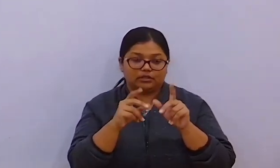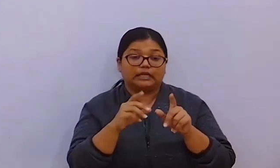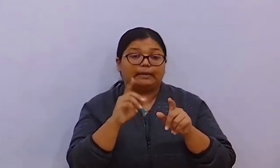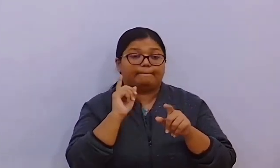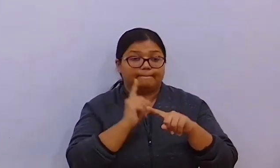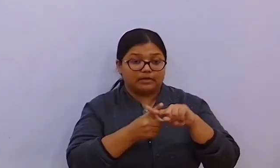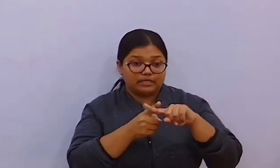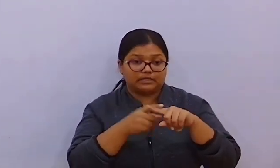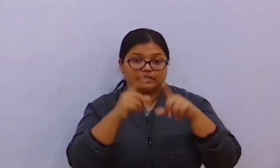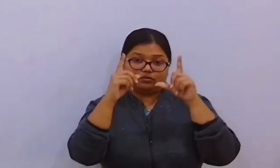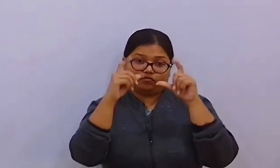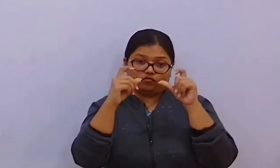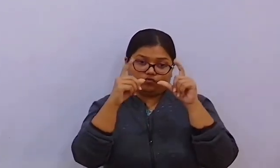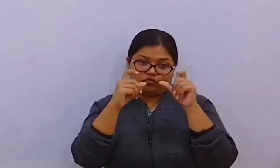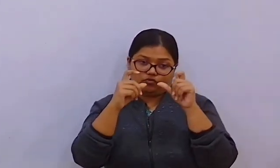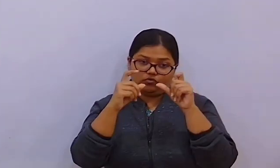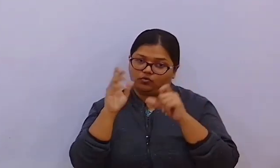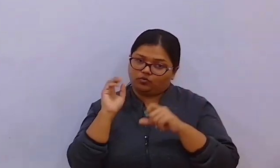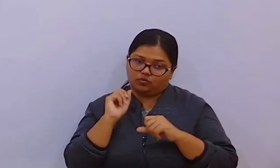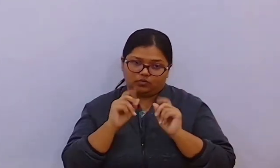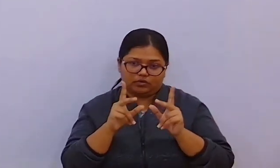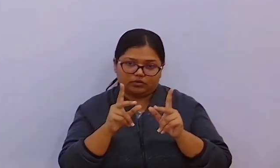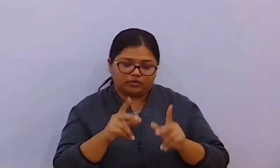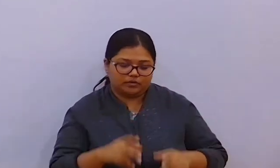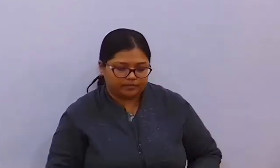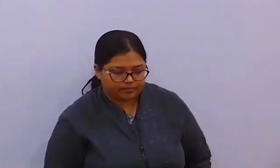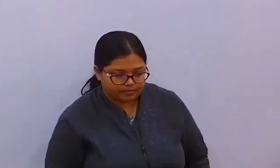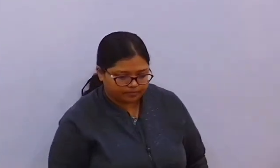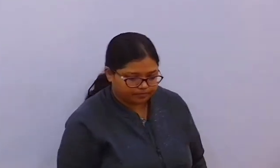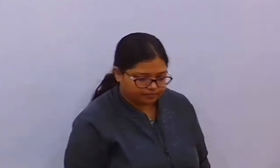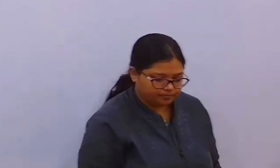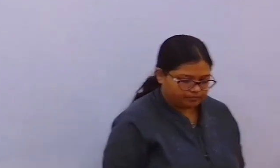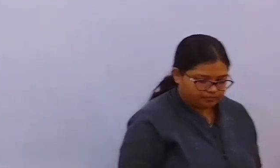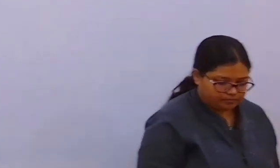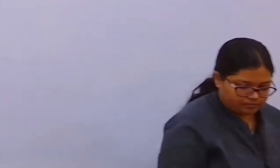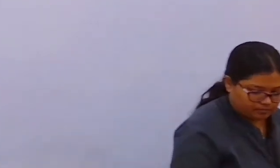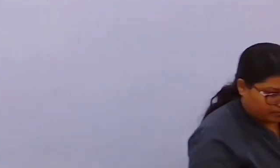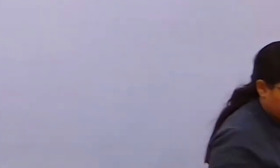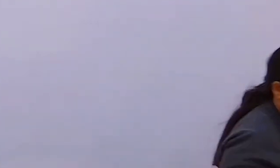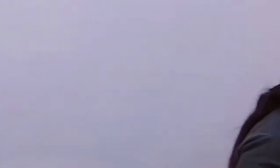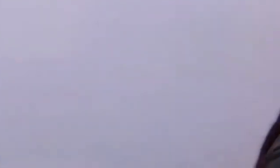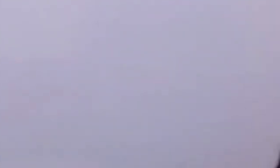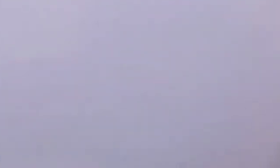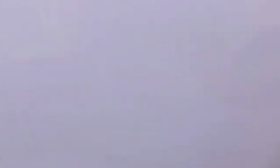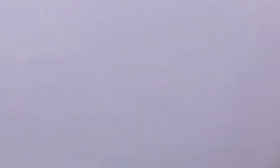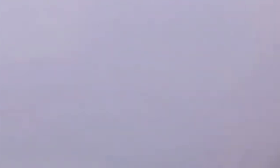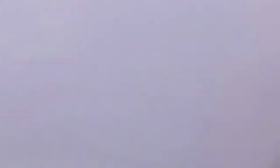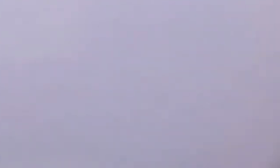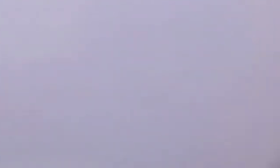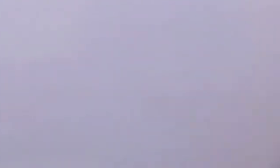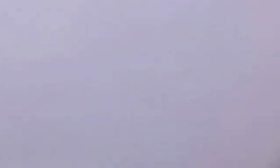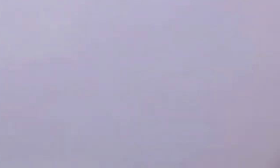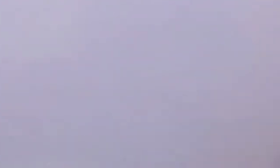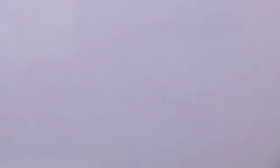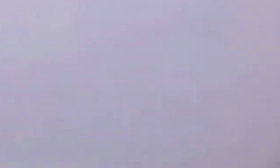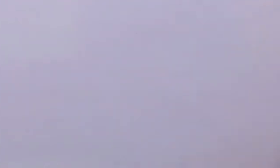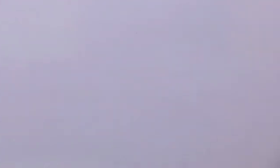जो देख के लिख रहे हैं वो स्क्रीनशॉट कर लें, मैं उस चीज को बोर्ड में की पॉइंट्स को लिख दे रहा हूं।